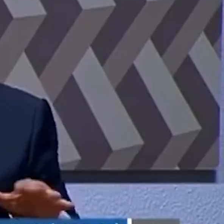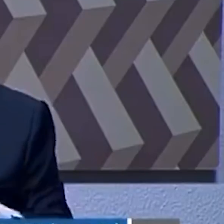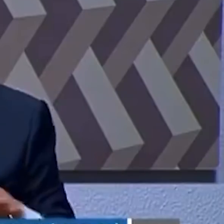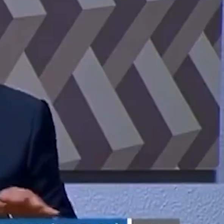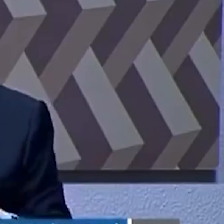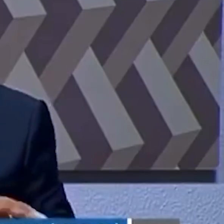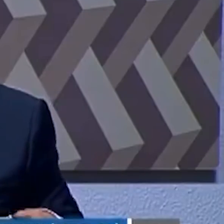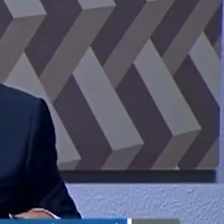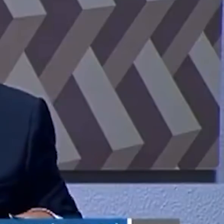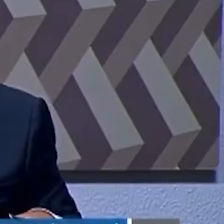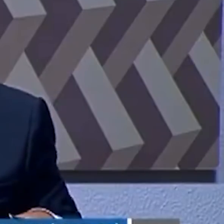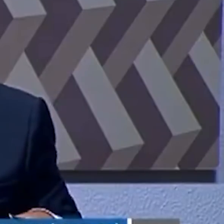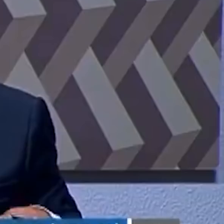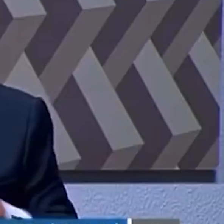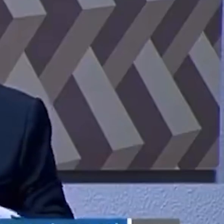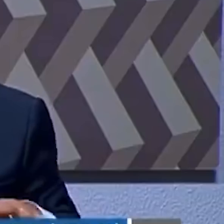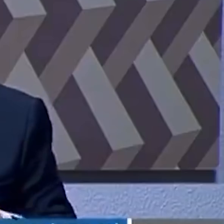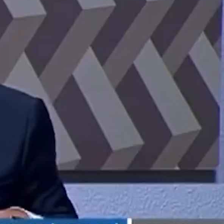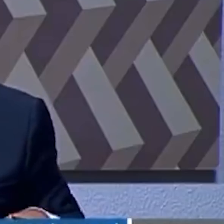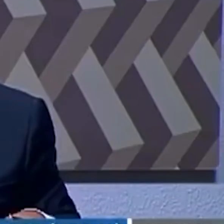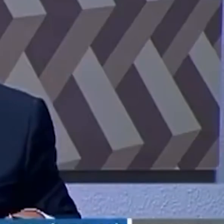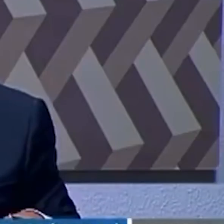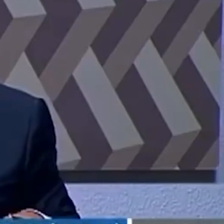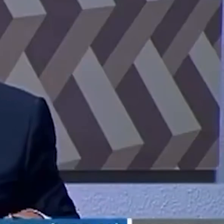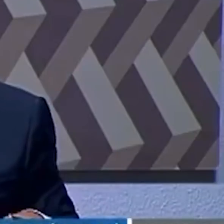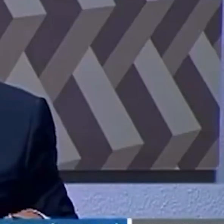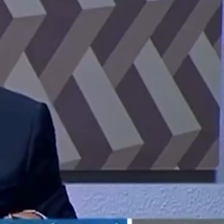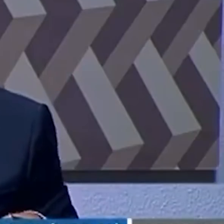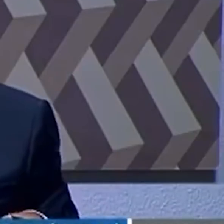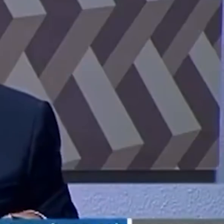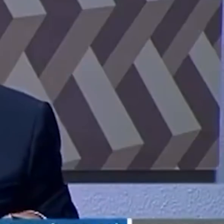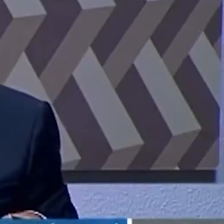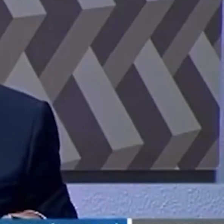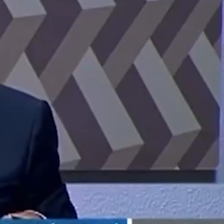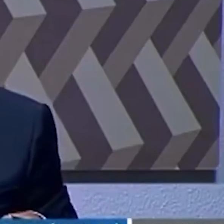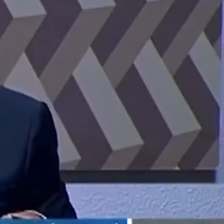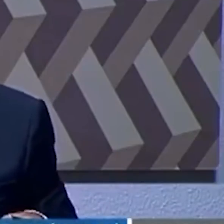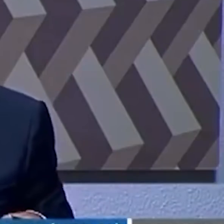Aqui nessa comissão parlamentar de inquérito, se houver necessidade,